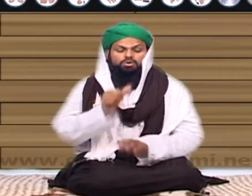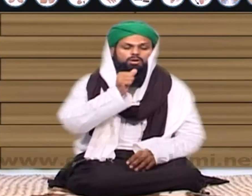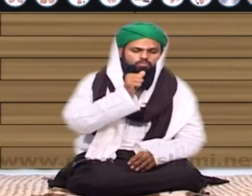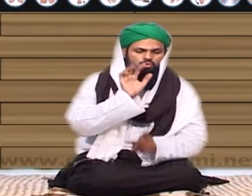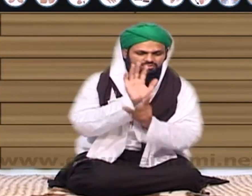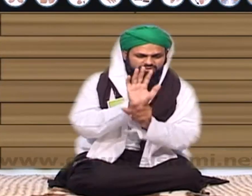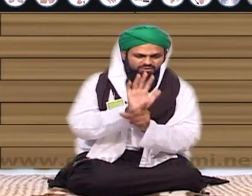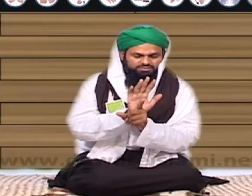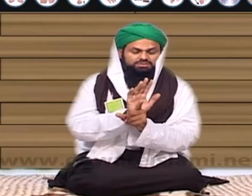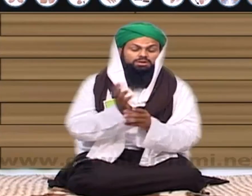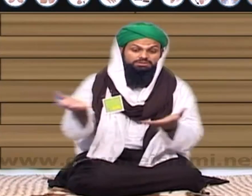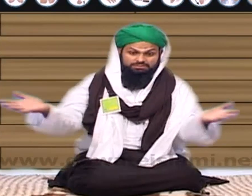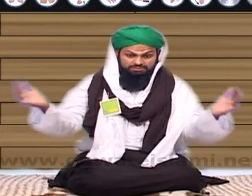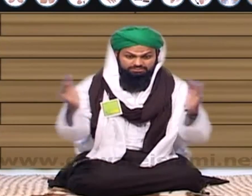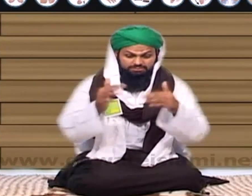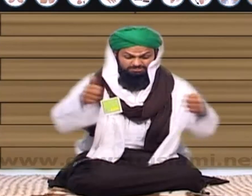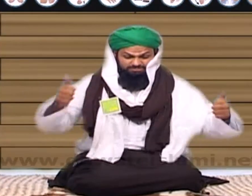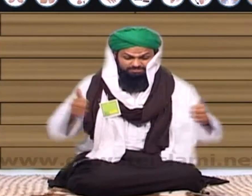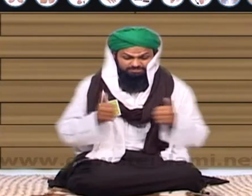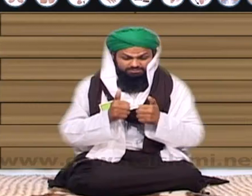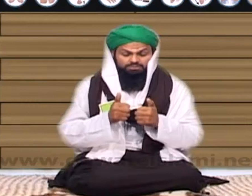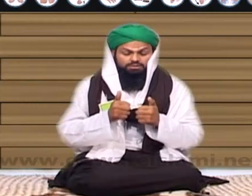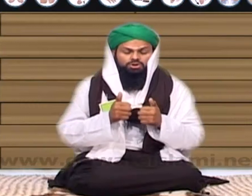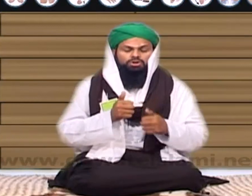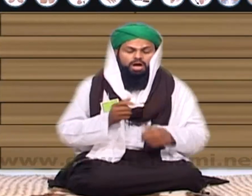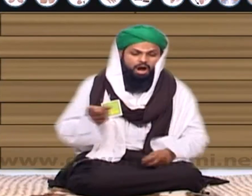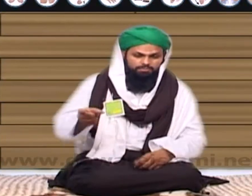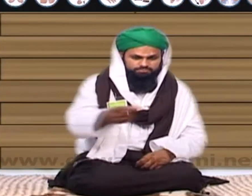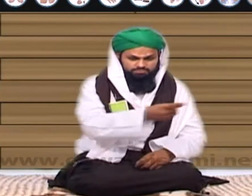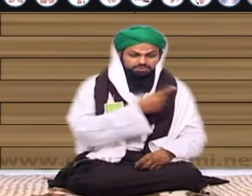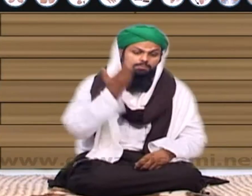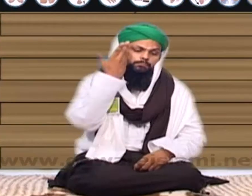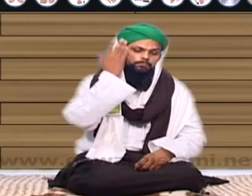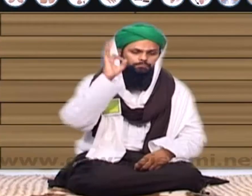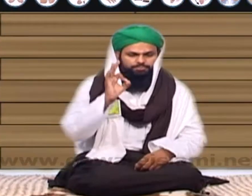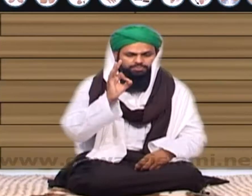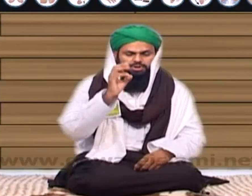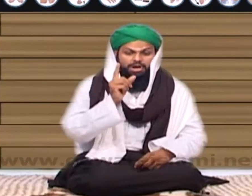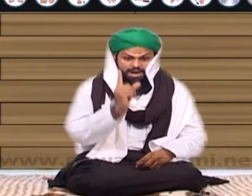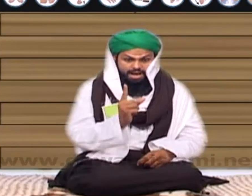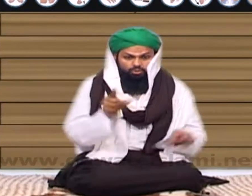سب کو سنتیں سیکھنے کو ملے. میں امید کرتا ہوں کہ آئندہ آپ سب کے سب روزانہ کم از کم ایک کو ضرور دعوت دیں